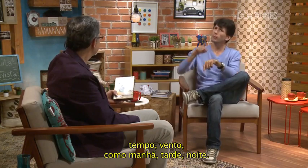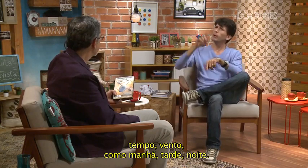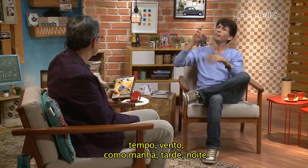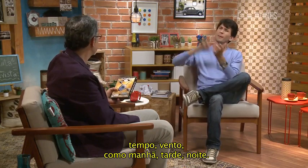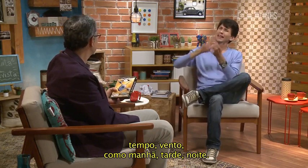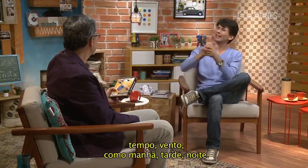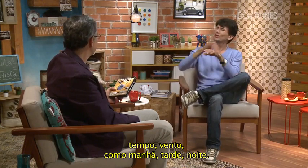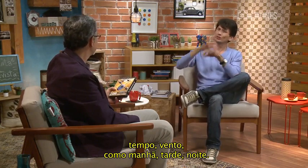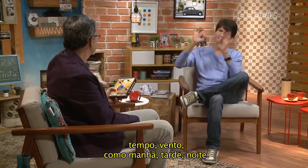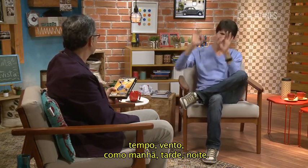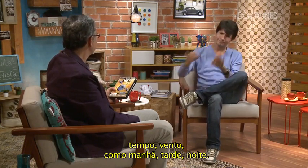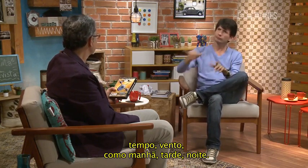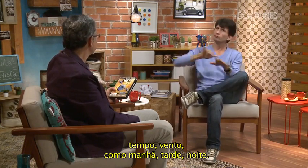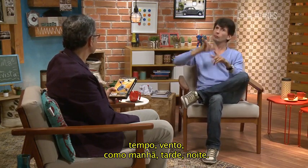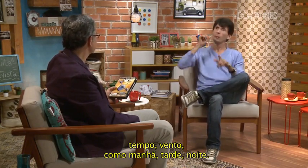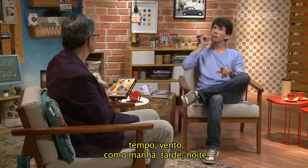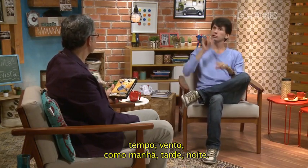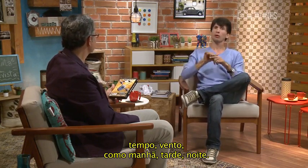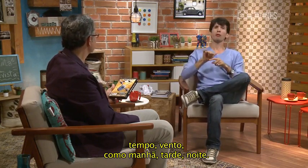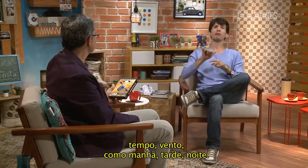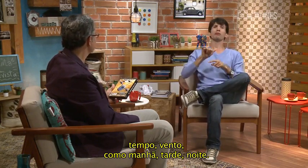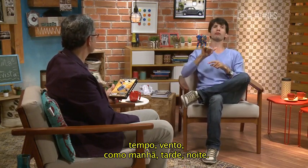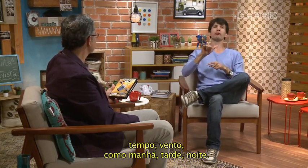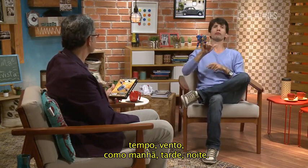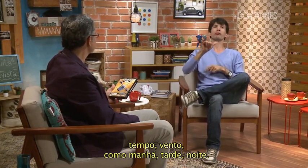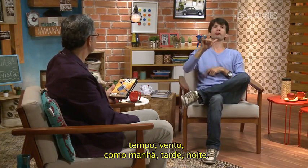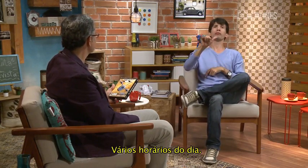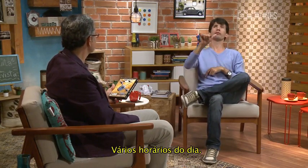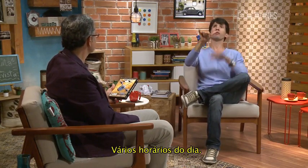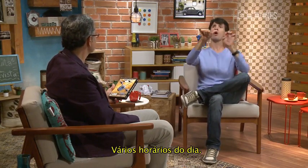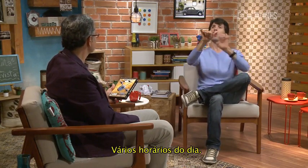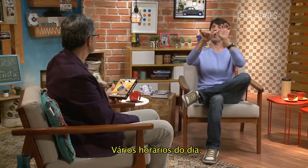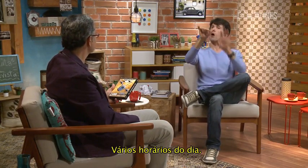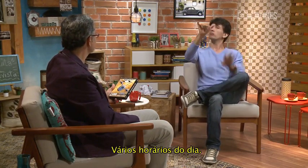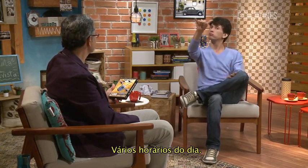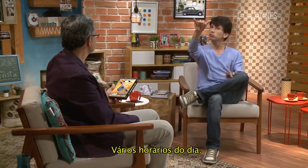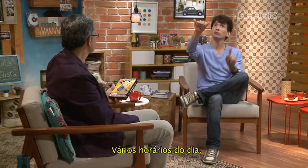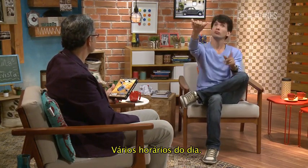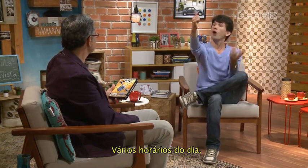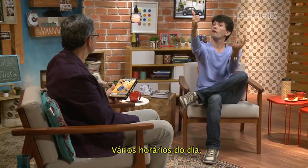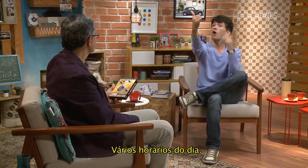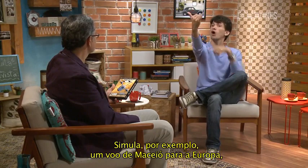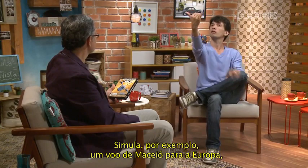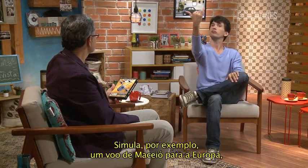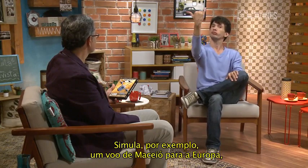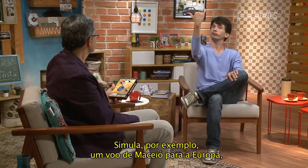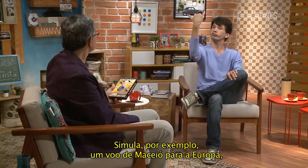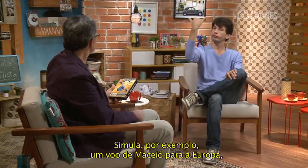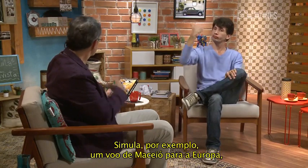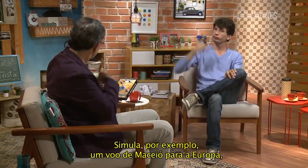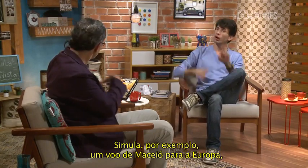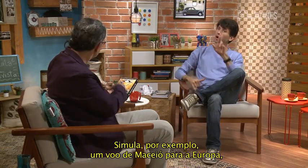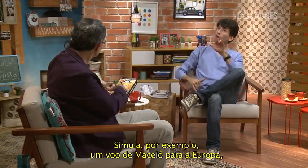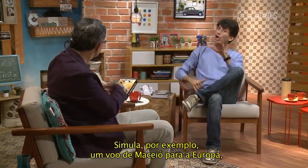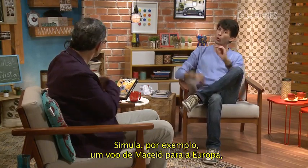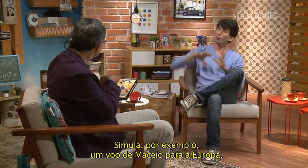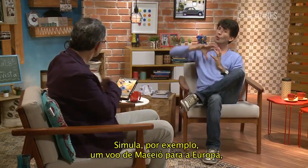como manhã tarde noite vários horários do dia você mora por exemplo um voo de